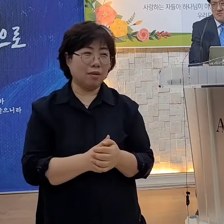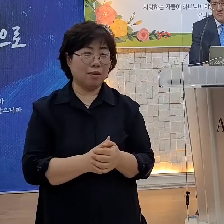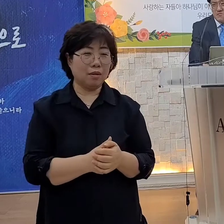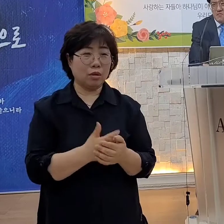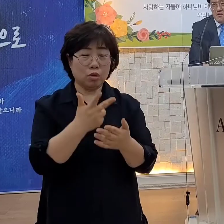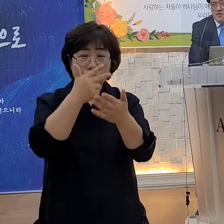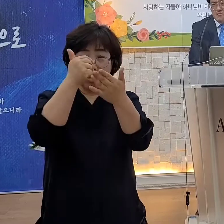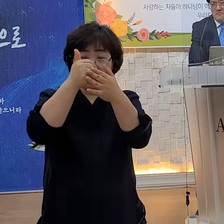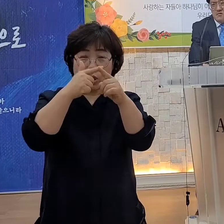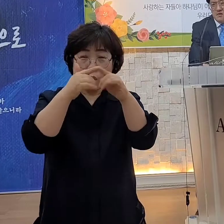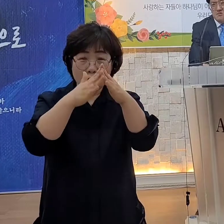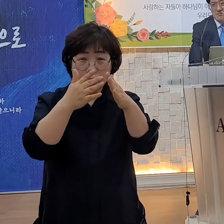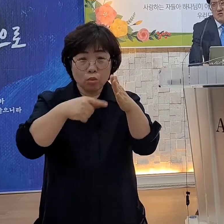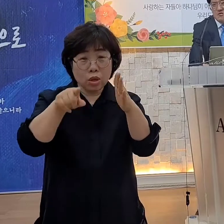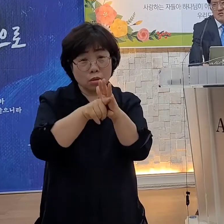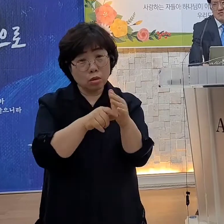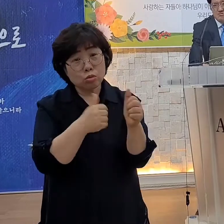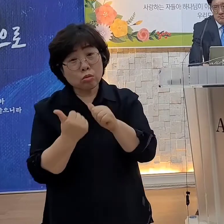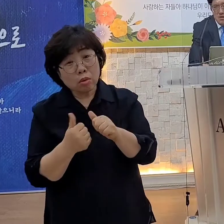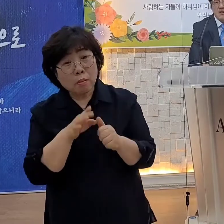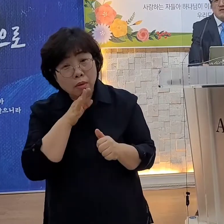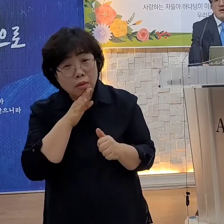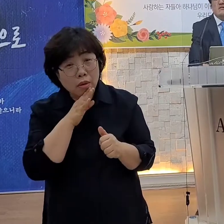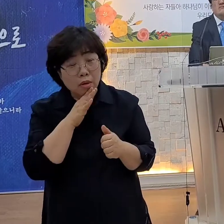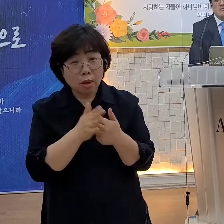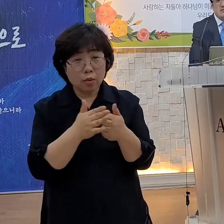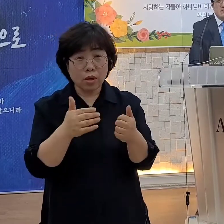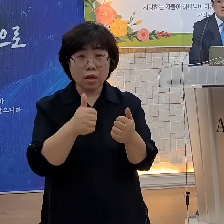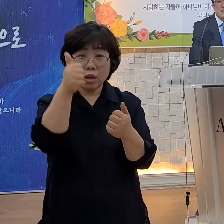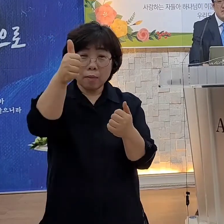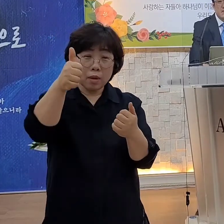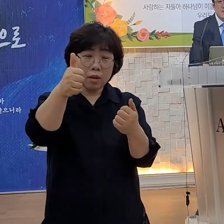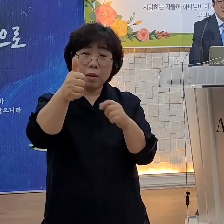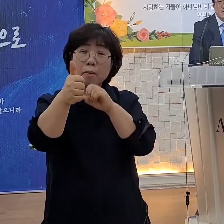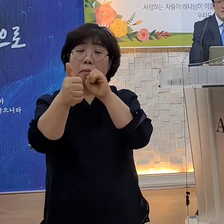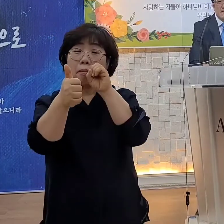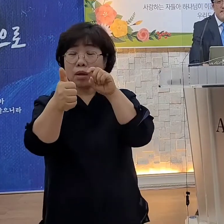말이죠. 남편에게 요구하시는 것은 죽으란 말이에요. 아내를 위해서.